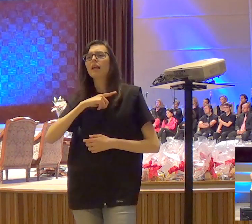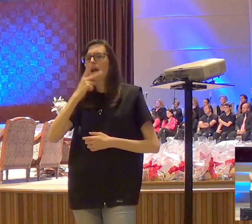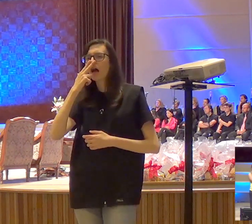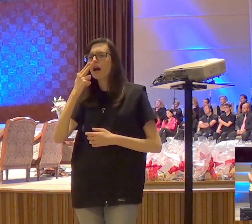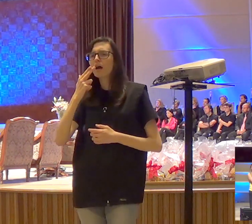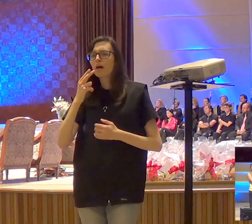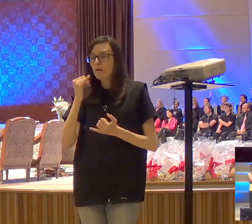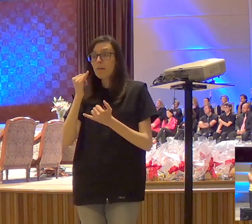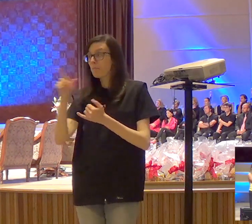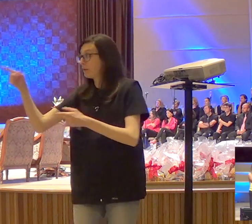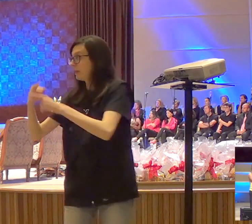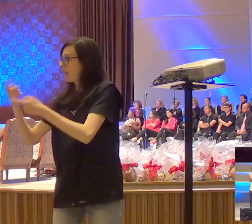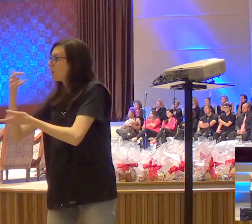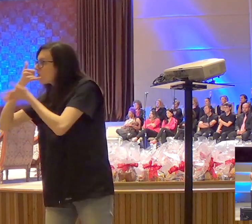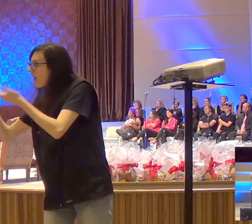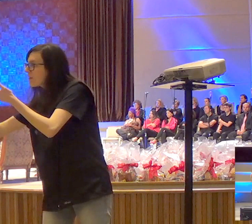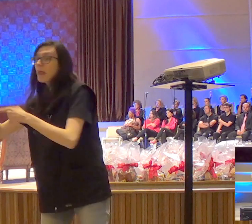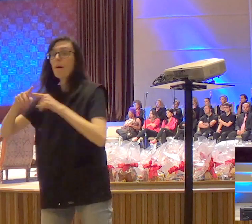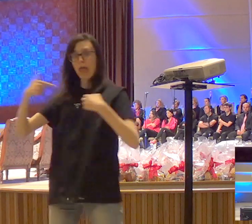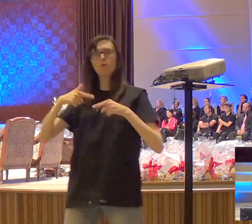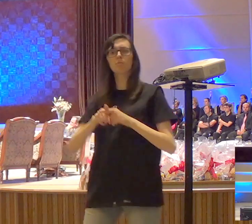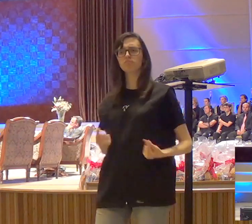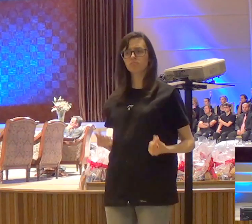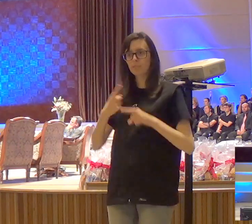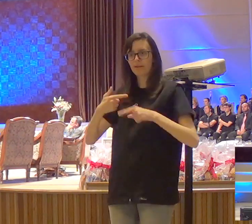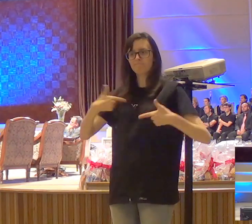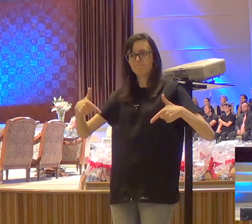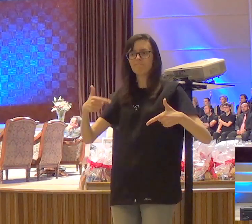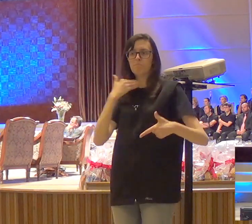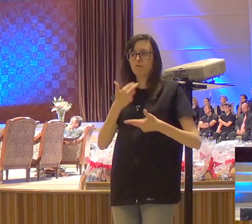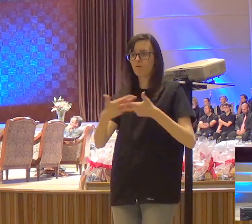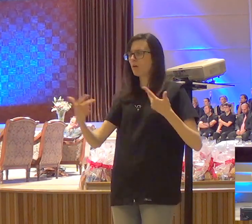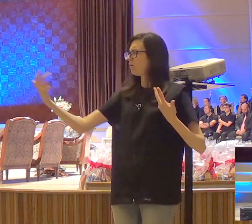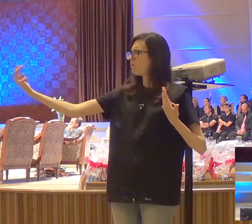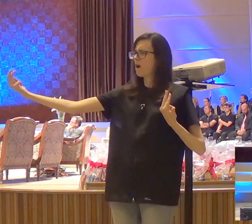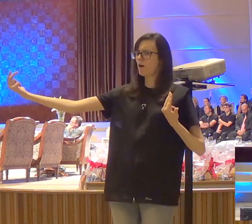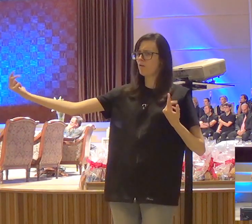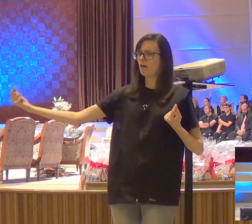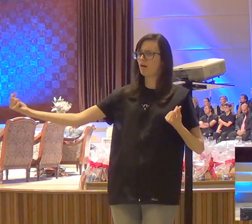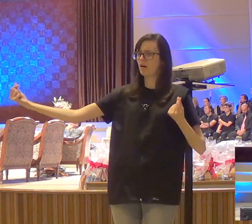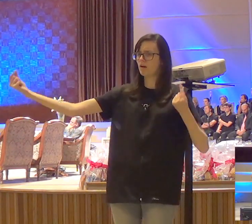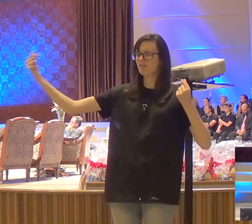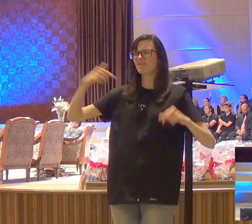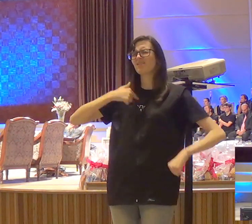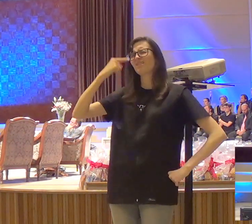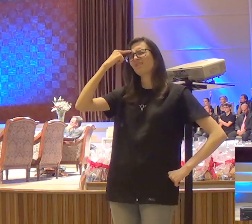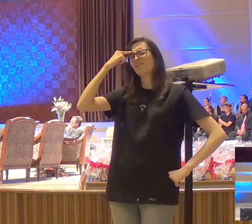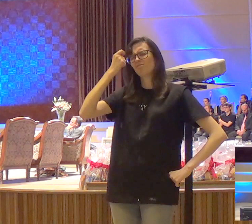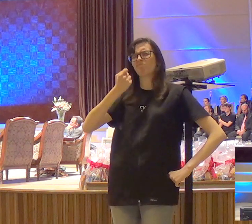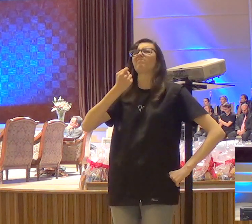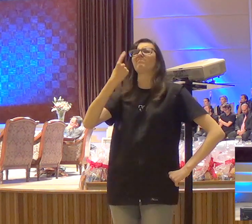comum com executivos que são bem-sucedidos. So I wondered what would happen, e ela ficou pensando o que